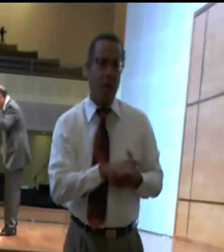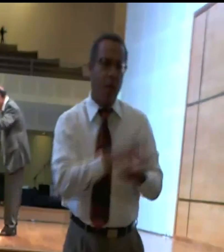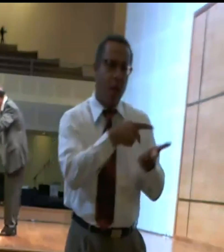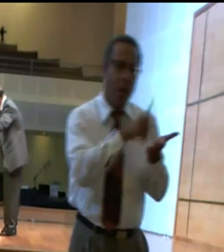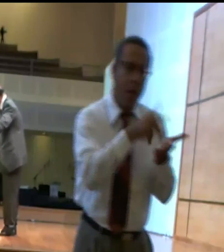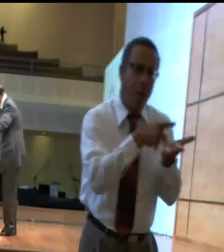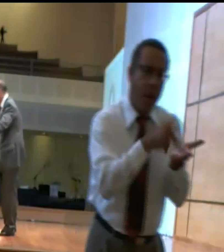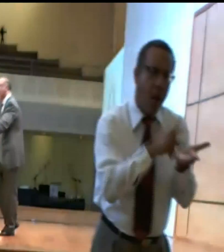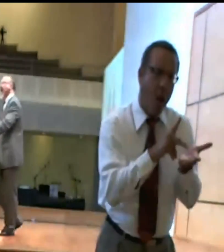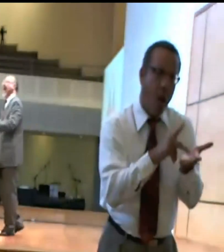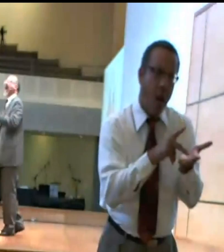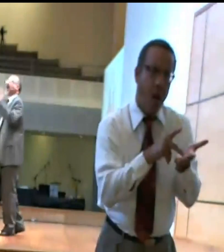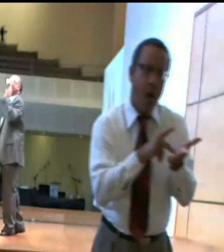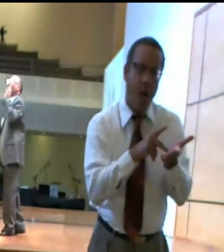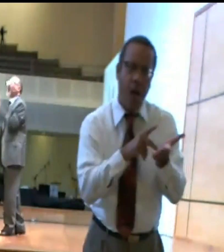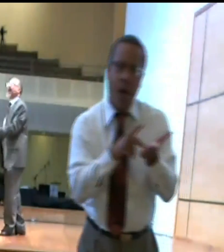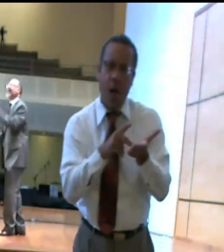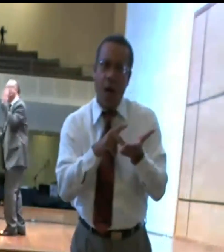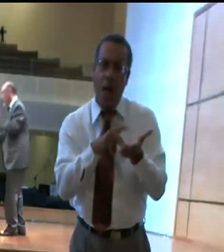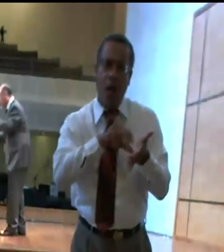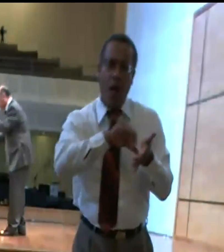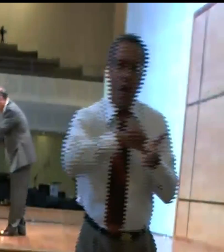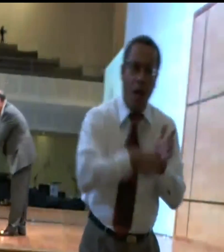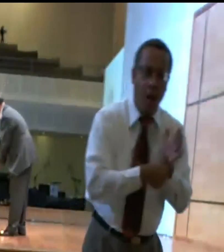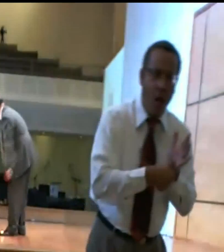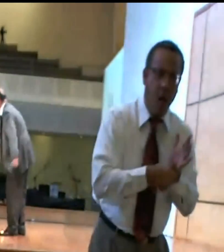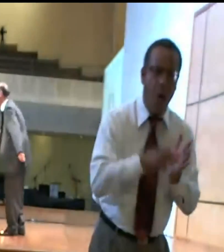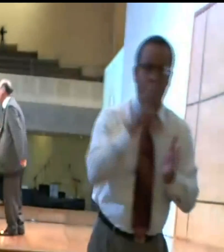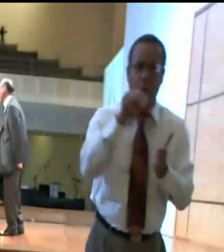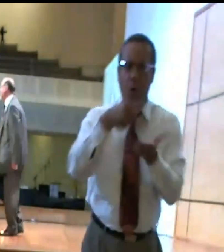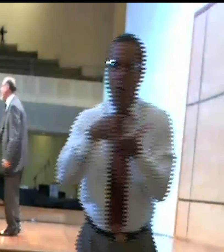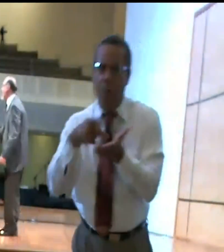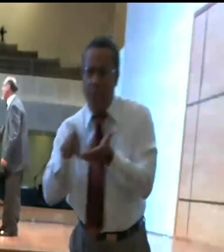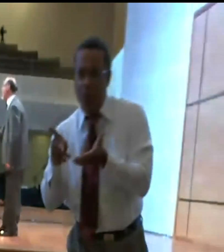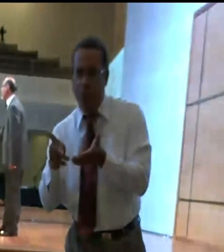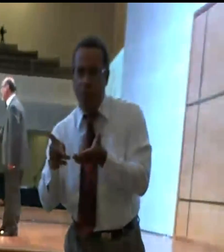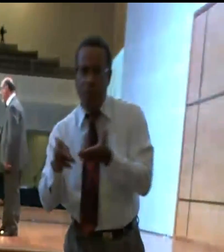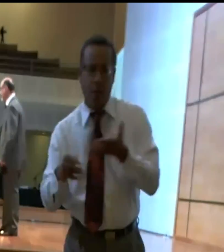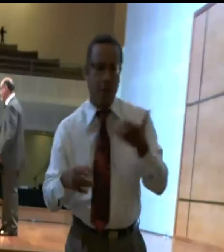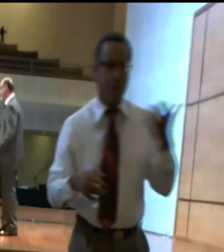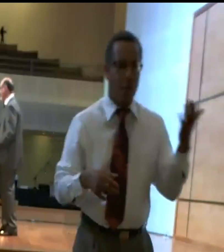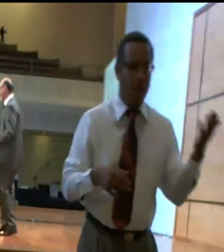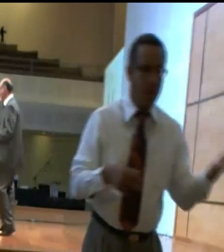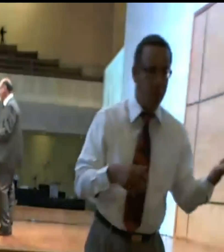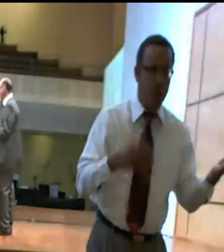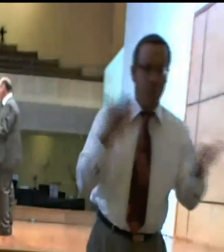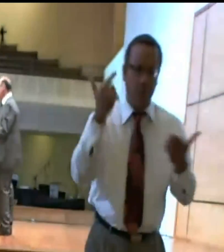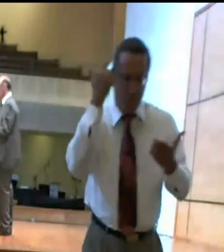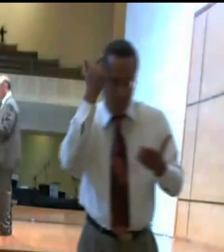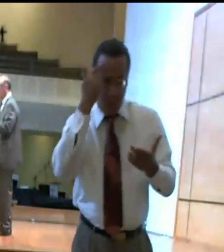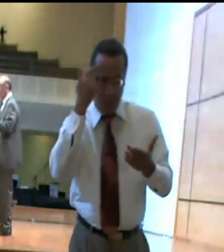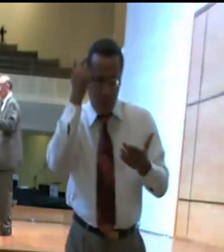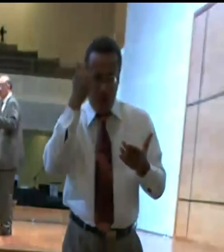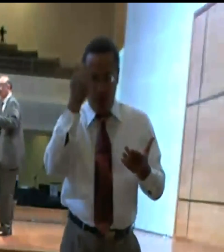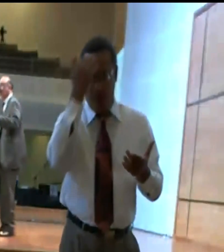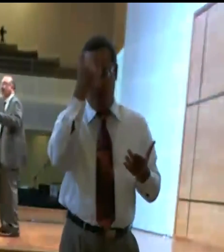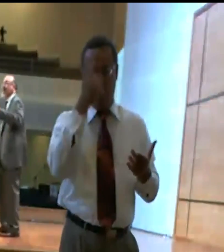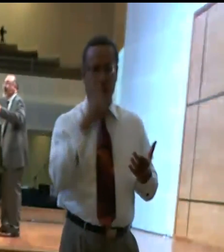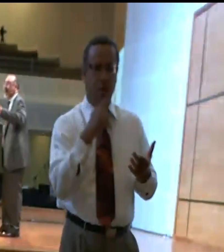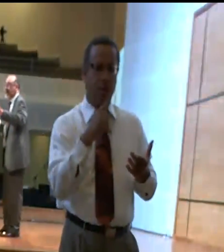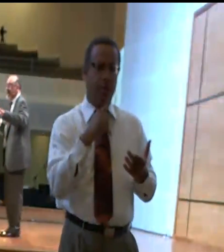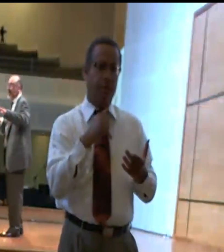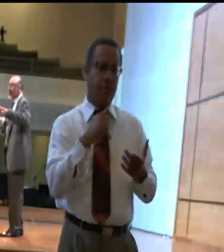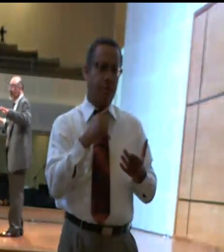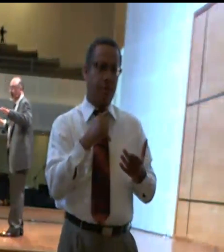¿Qué hubieras respondido tú? ¿A cuál de los dos grupos te hubieras tirado en contra? Porque ese era